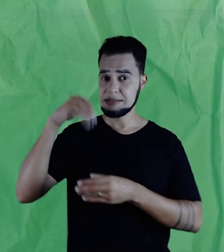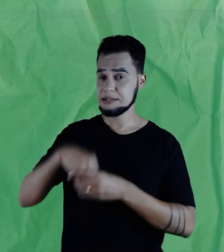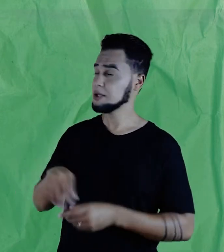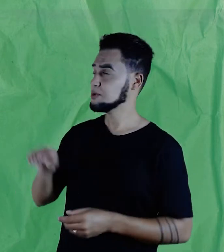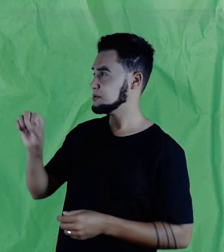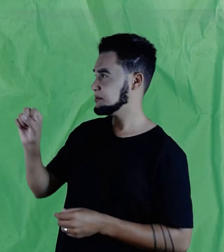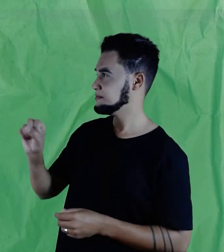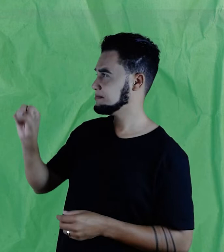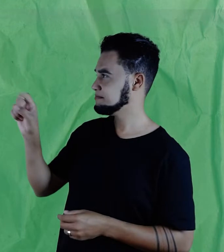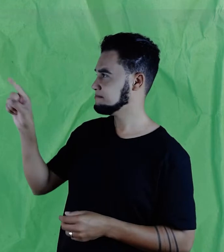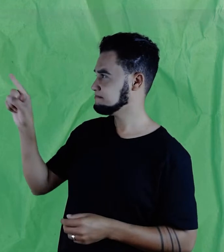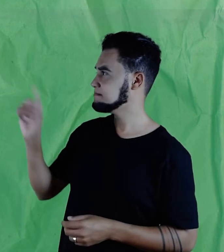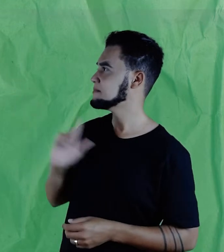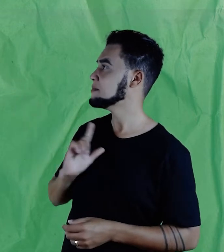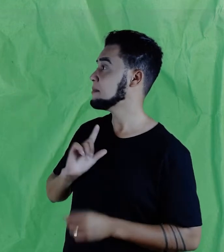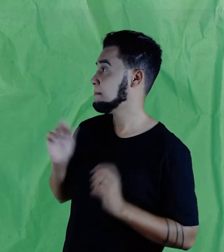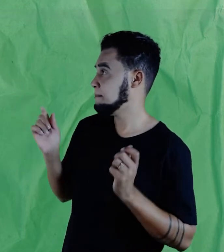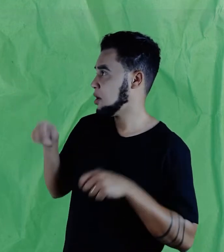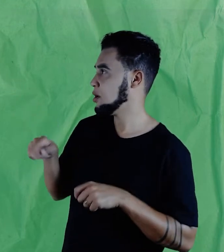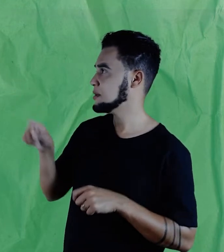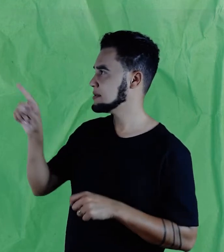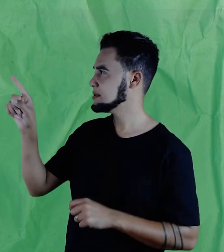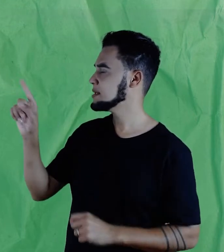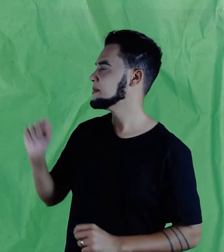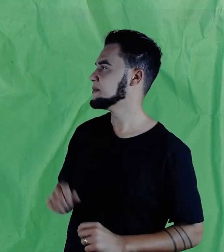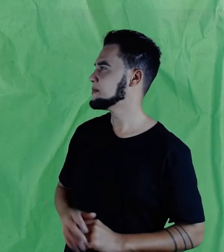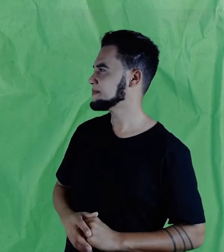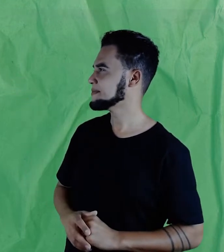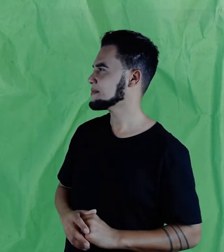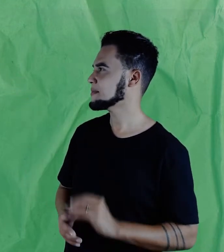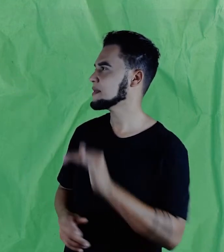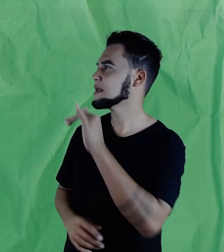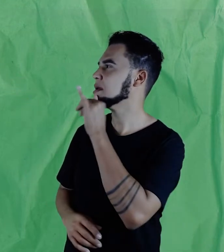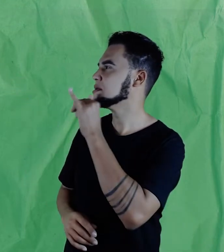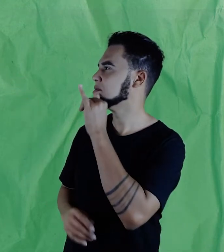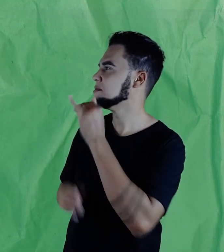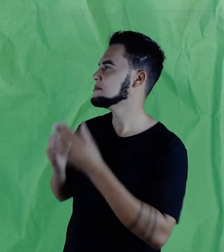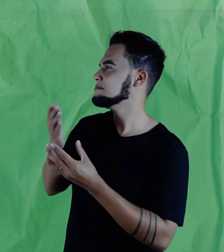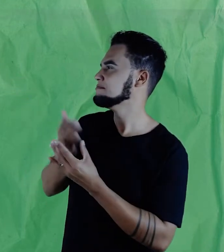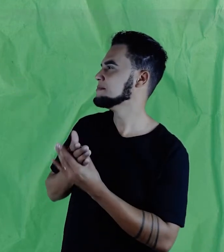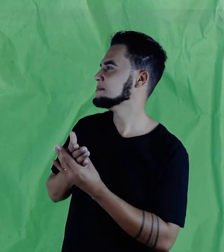aqui, eu poderia ter, por exemplo, uma pasta